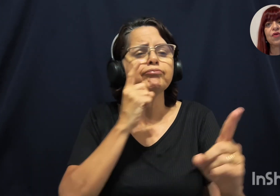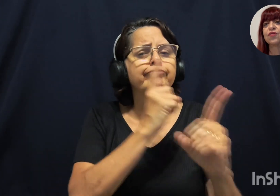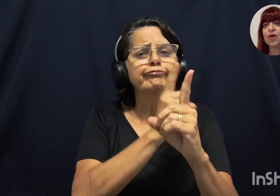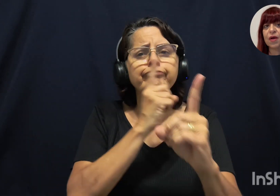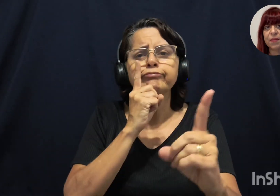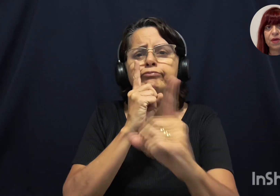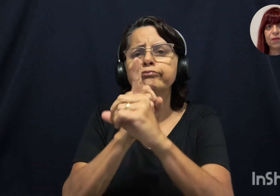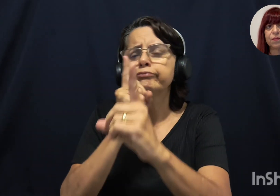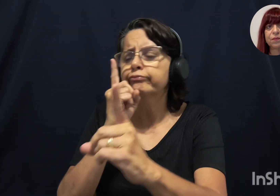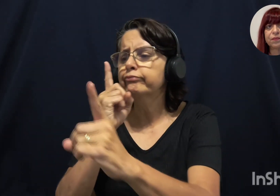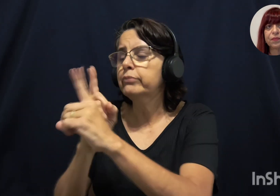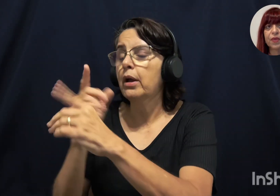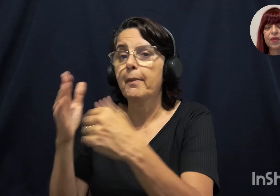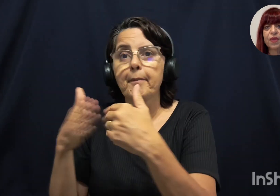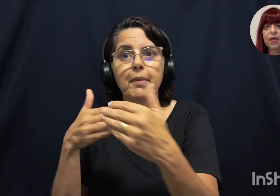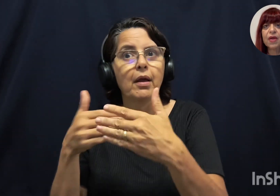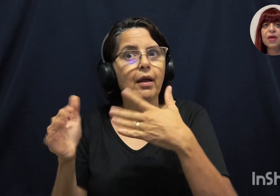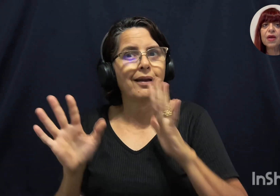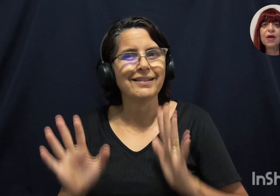cruzarem o nosso caminho.